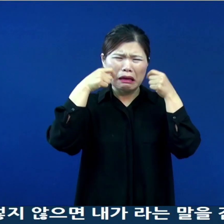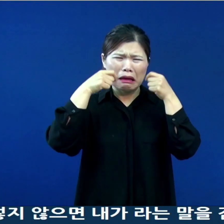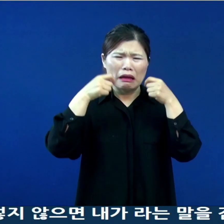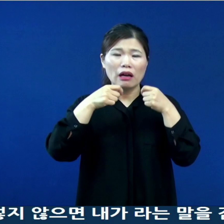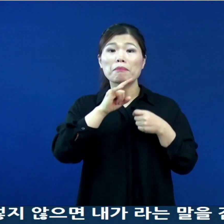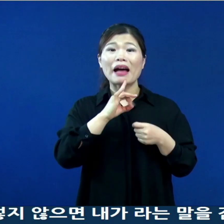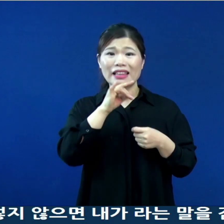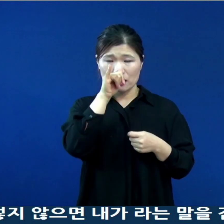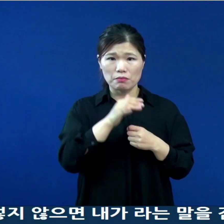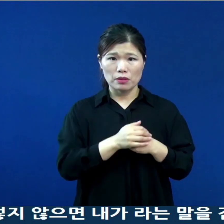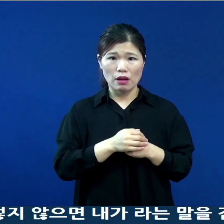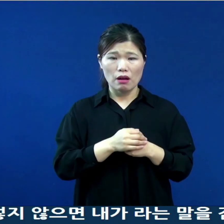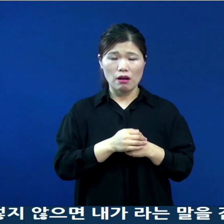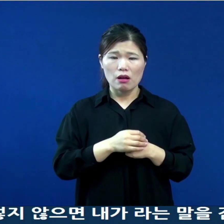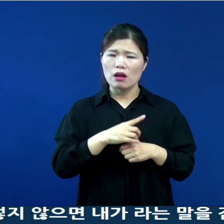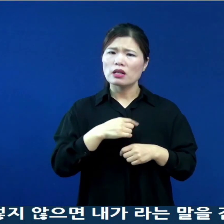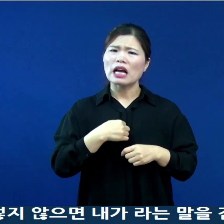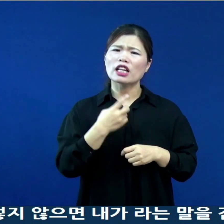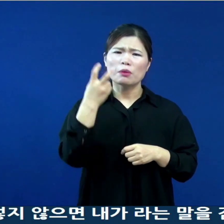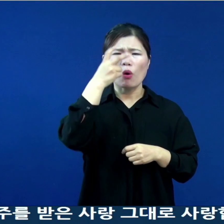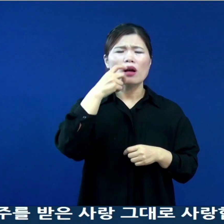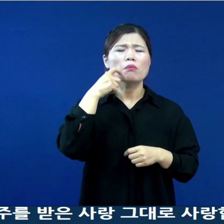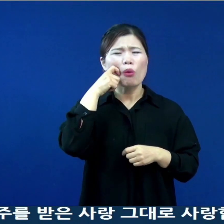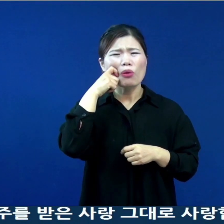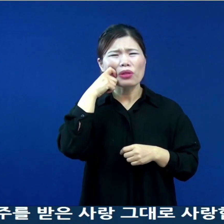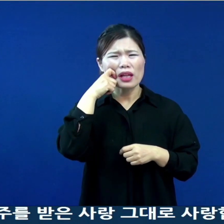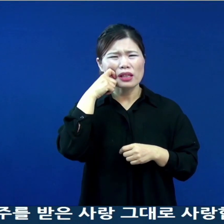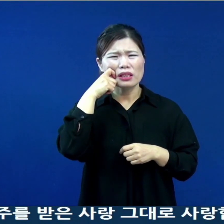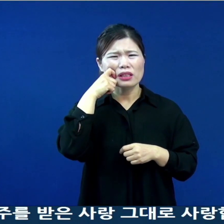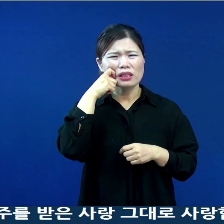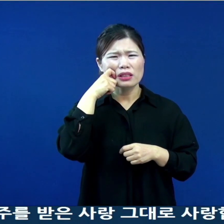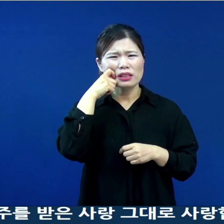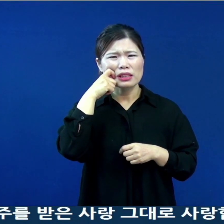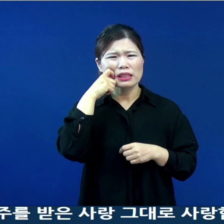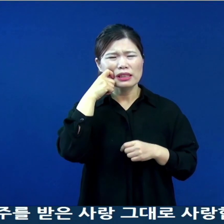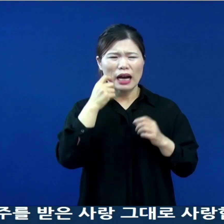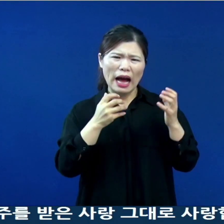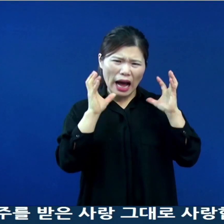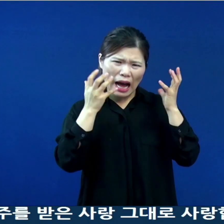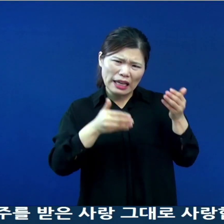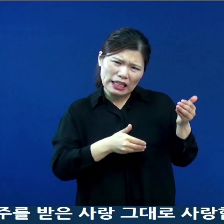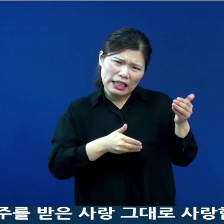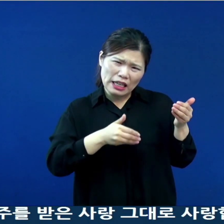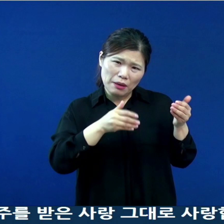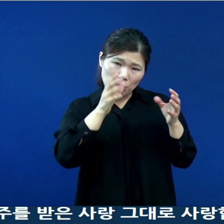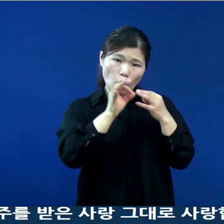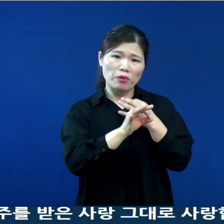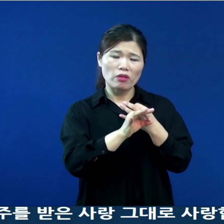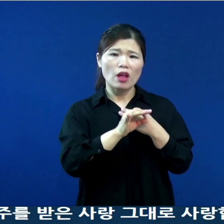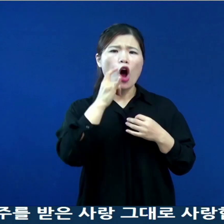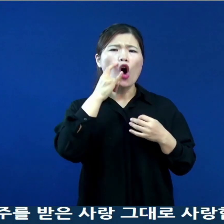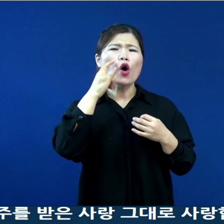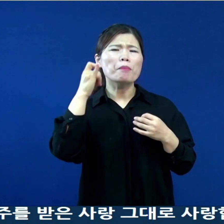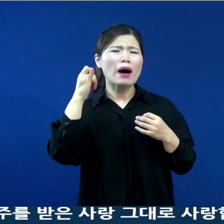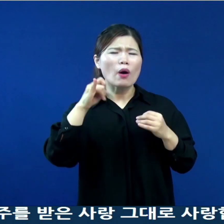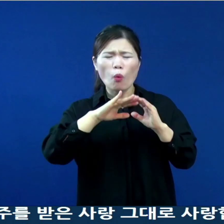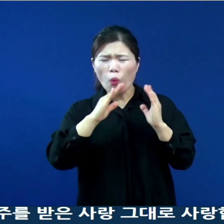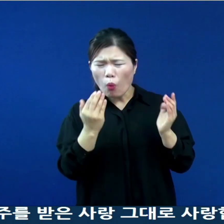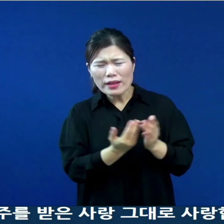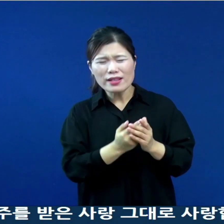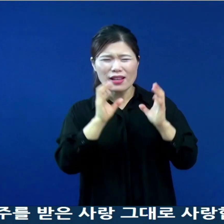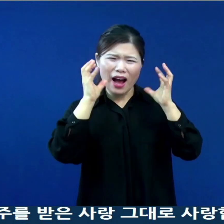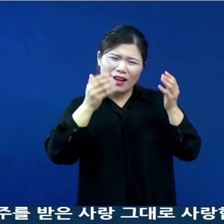자기를 보호하는 아무 수단이 없을 때, 그때 엄마가 전폭적으로 아이를 사랑했던 그 사랑을